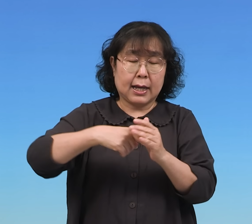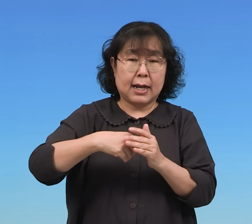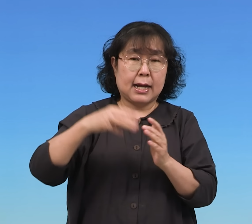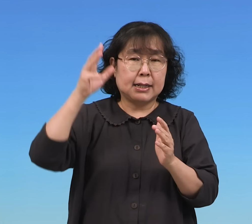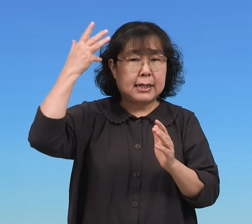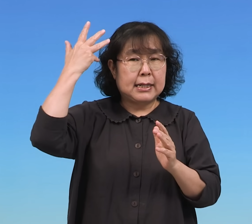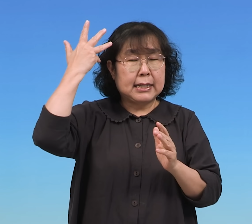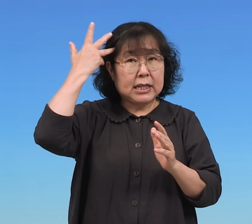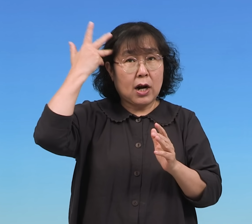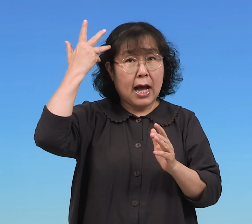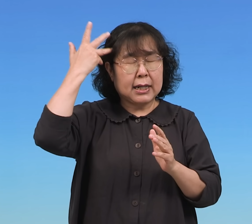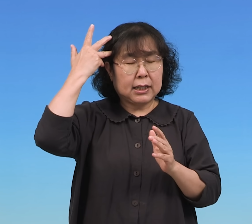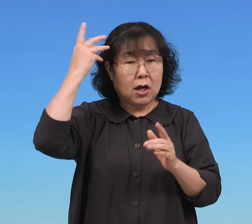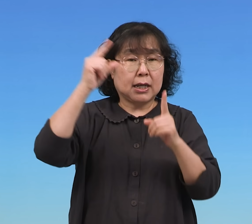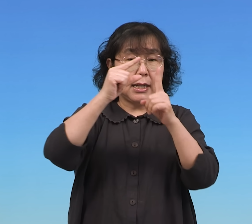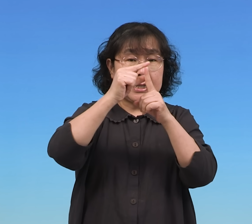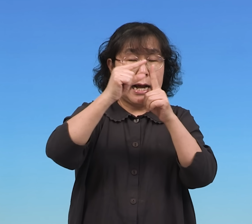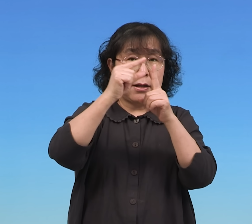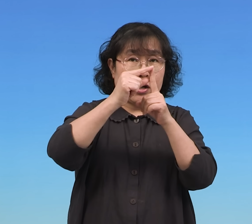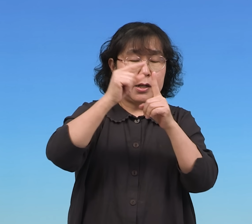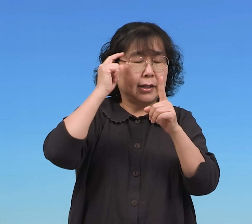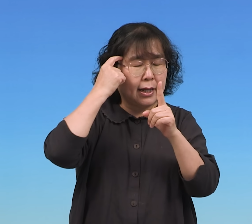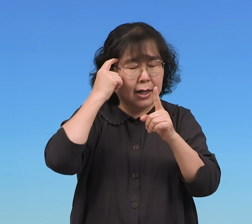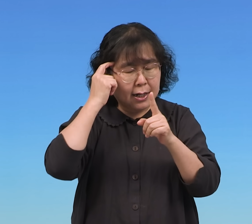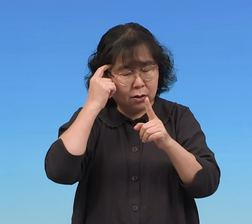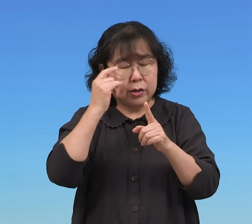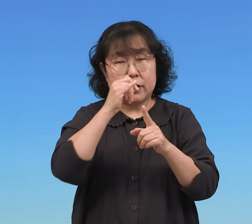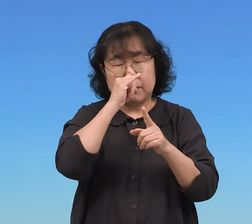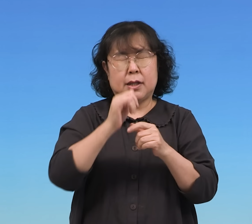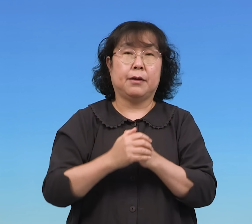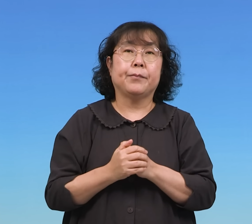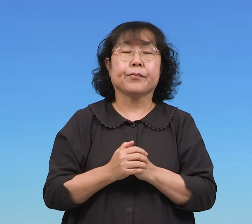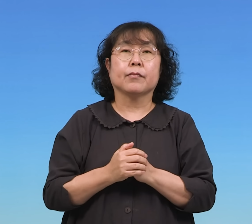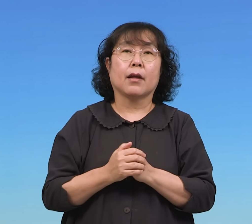묵상도 해봅니다. 지난주에는 참 많이 묵상을 했습니다.